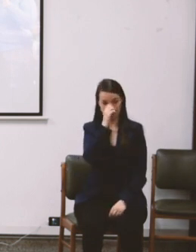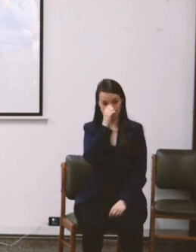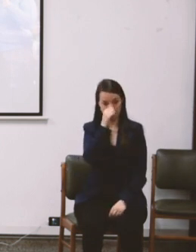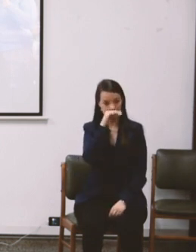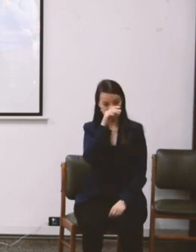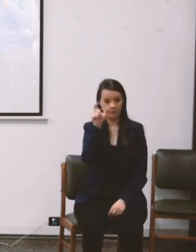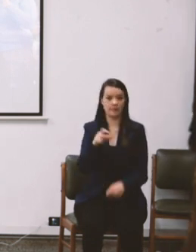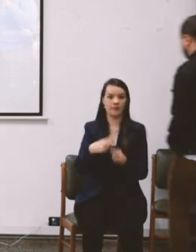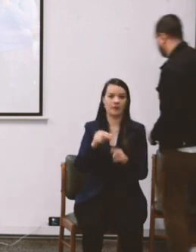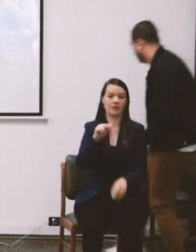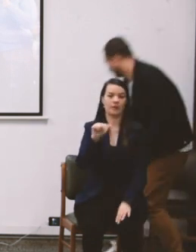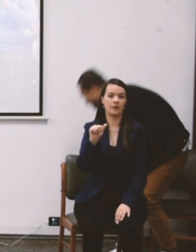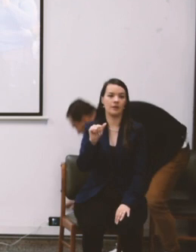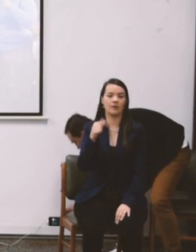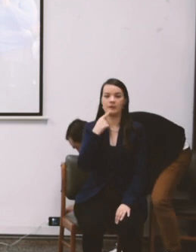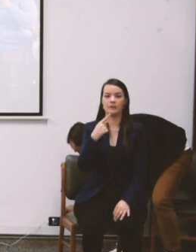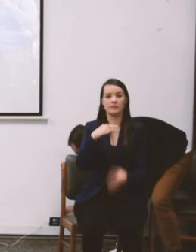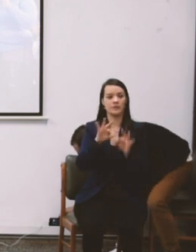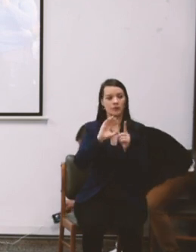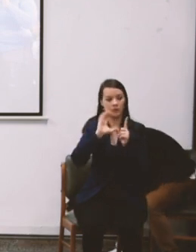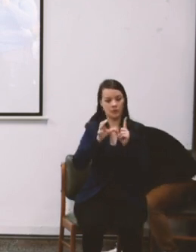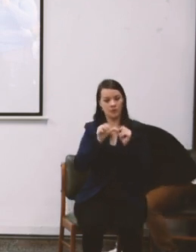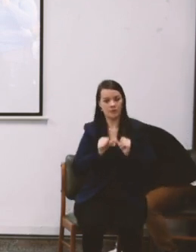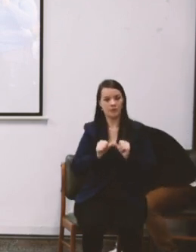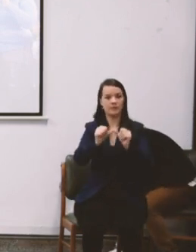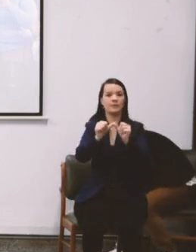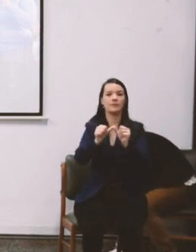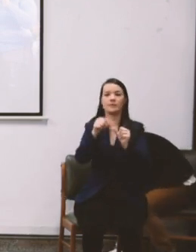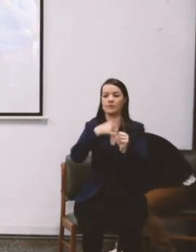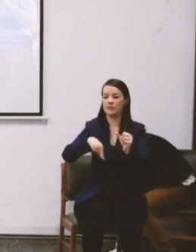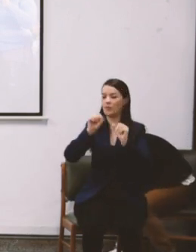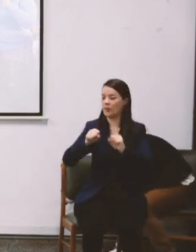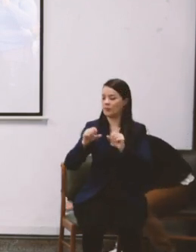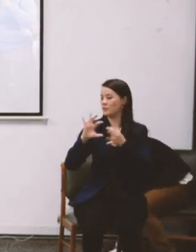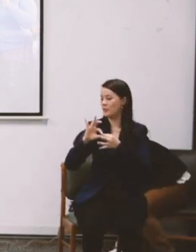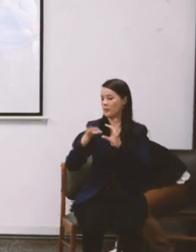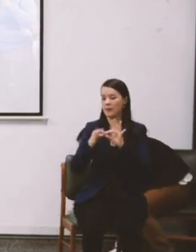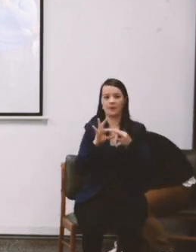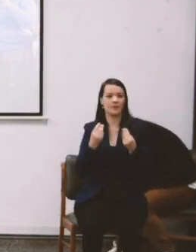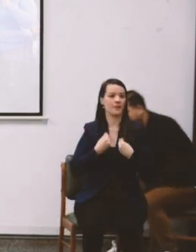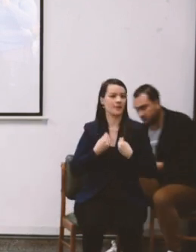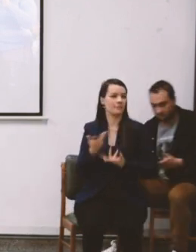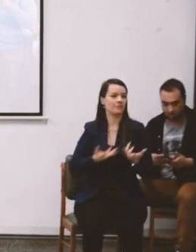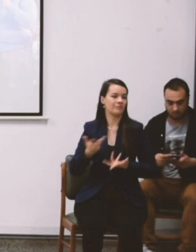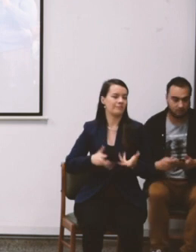que podamos seguir preservando nuestra cultura y nuestra civilización y que todos podamos estar juntos.